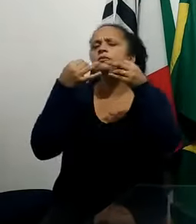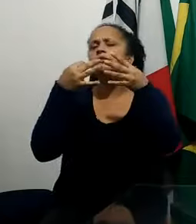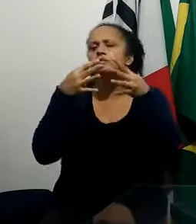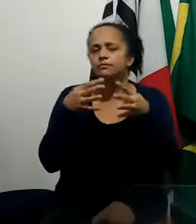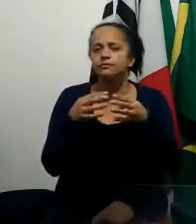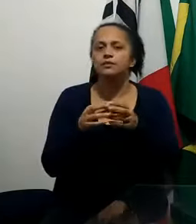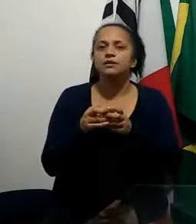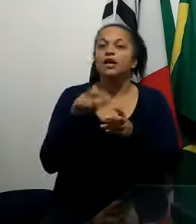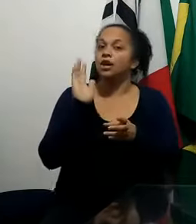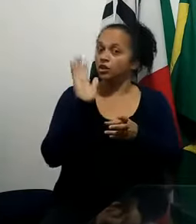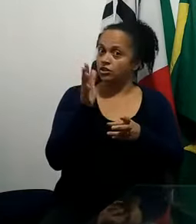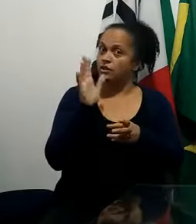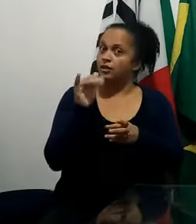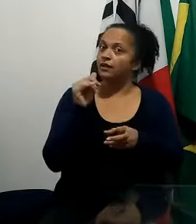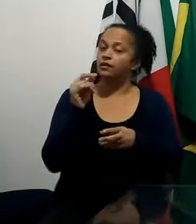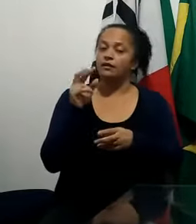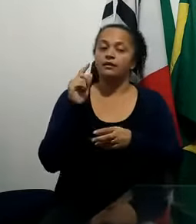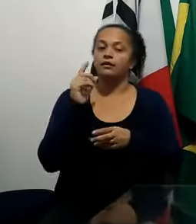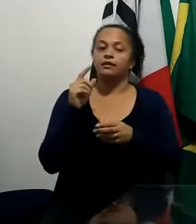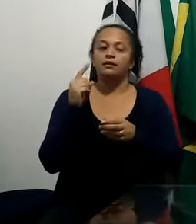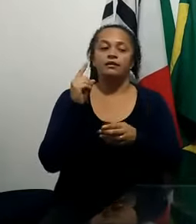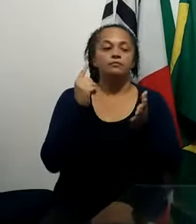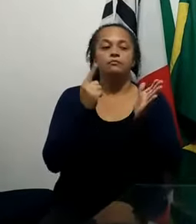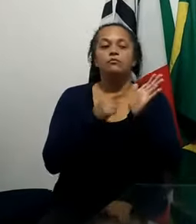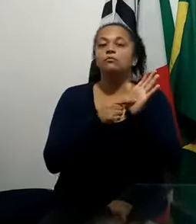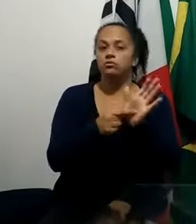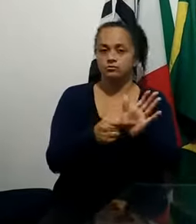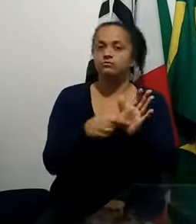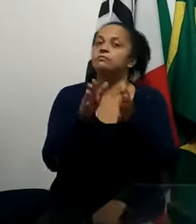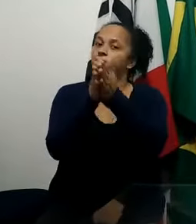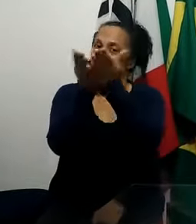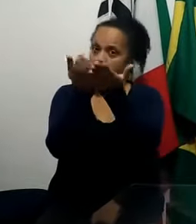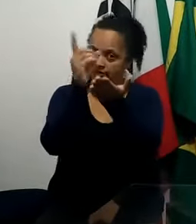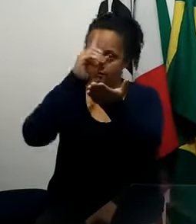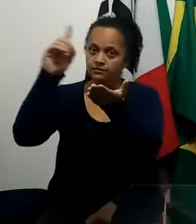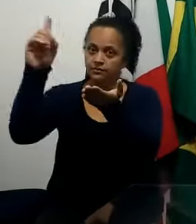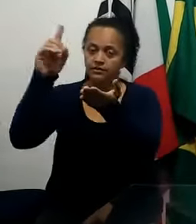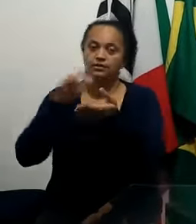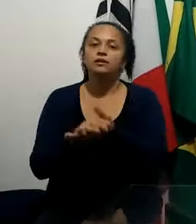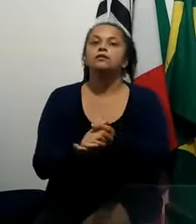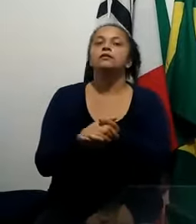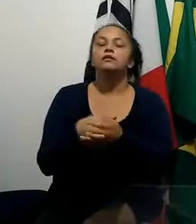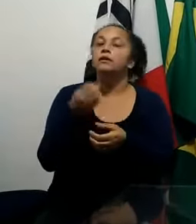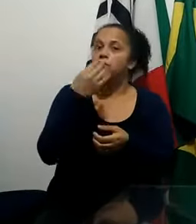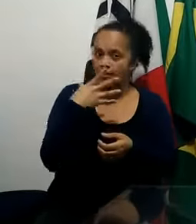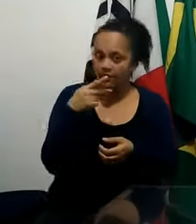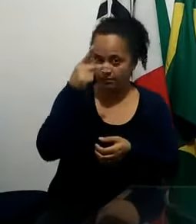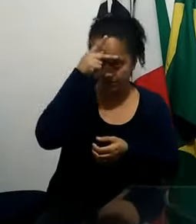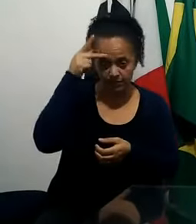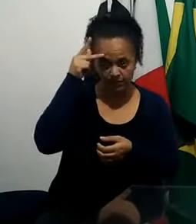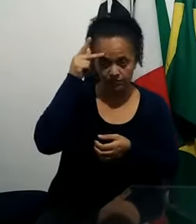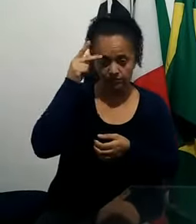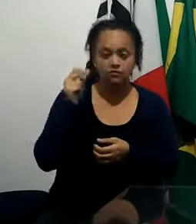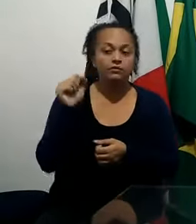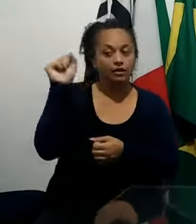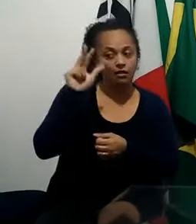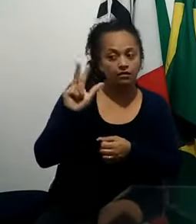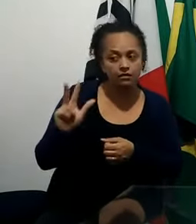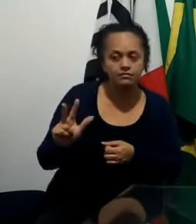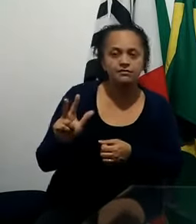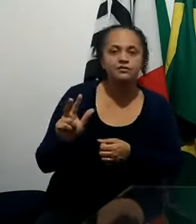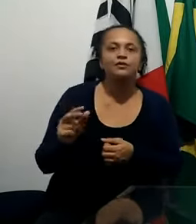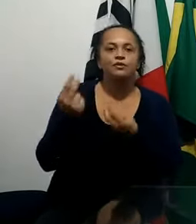e fazeis bem em atendê-la, como a uma candeia que brilha em lugar tenebroso, até